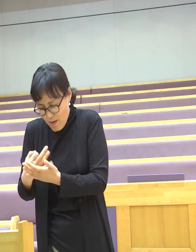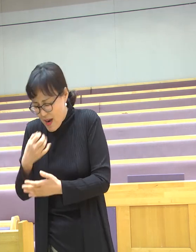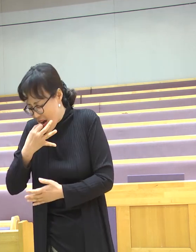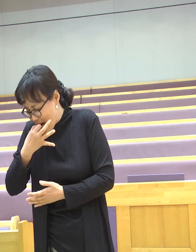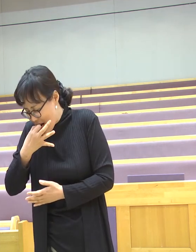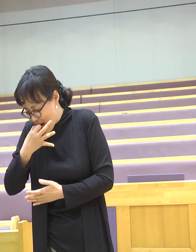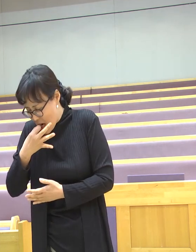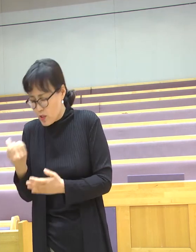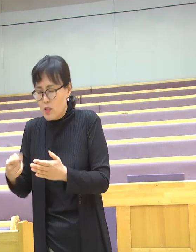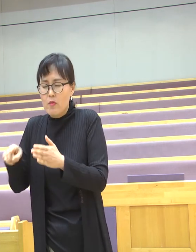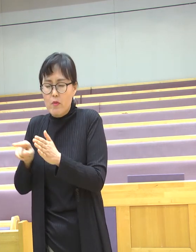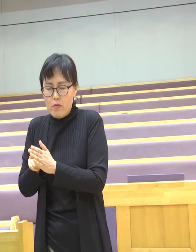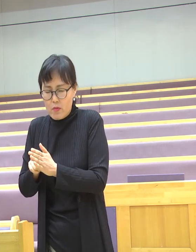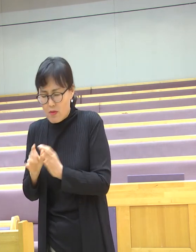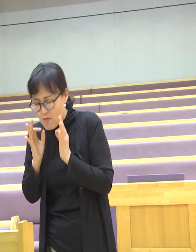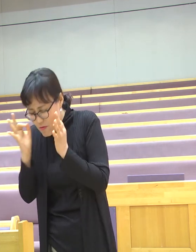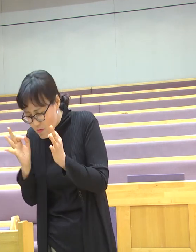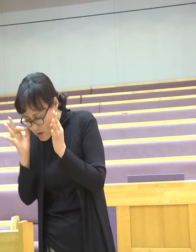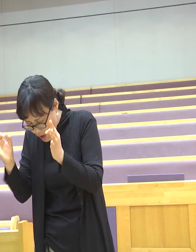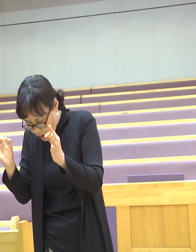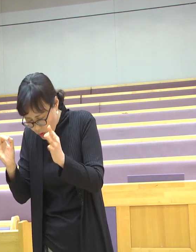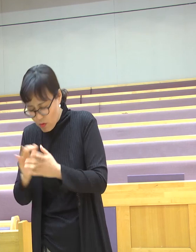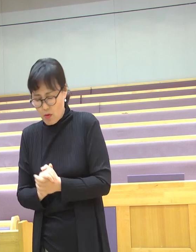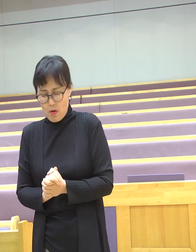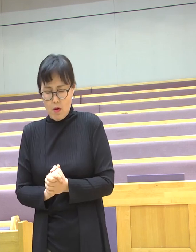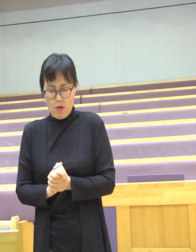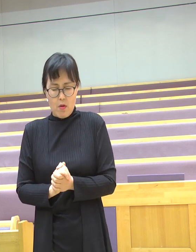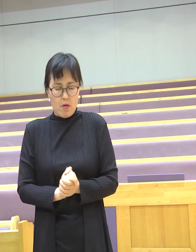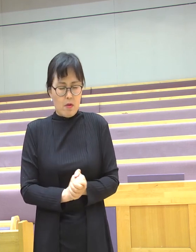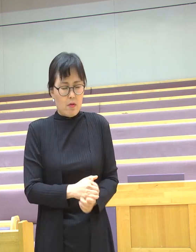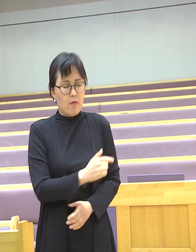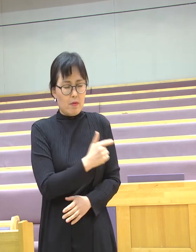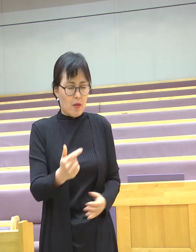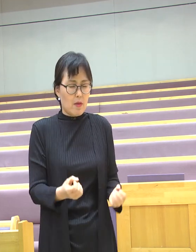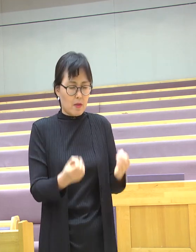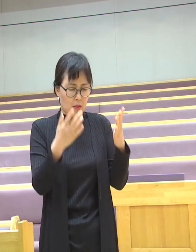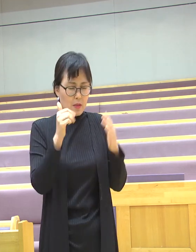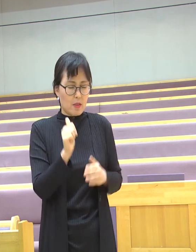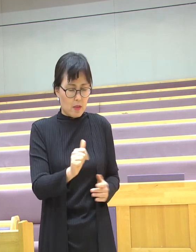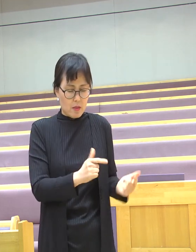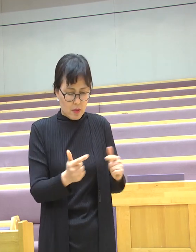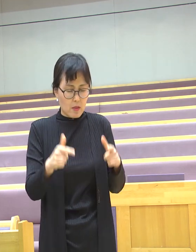주님이 세상의 조롱거리가 되어도 상관하지 않았으며